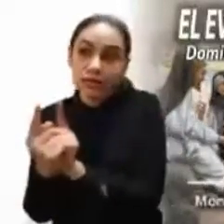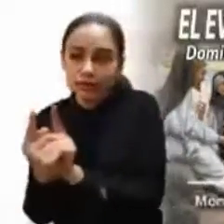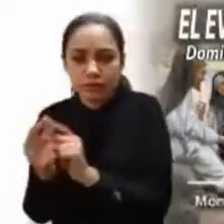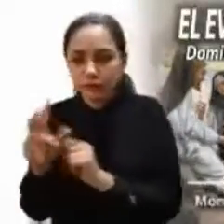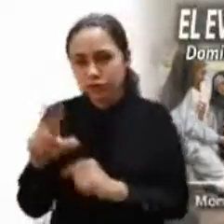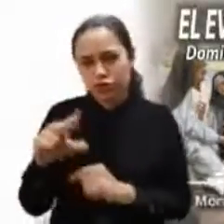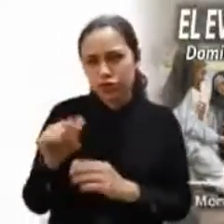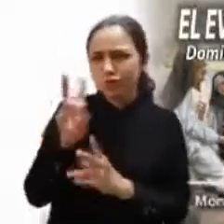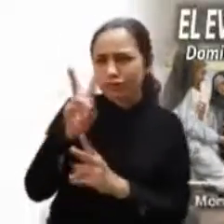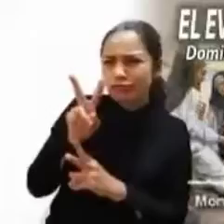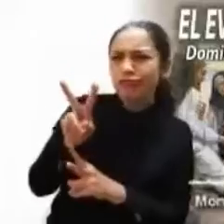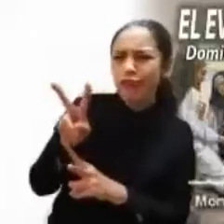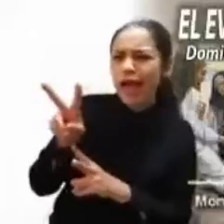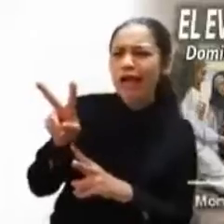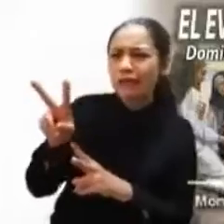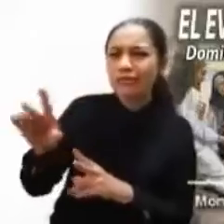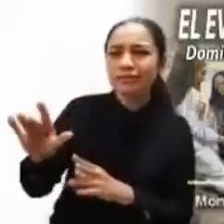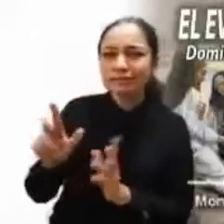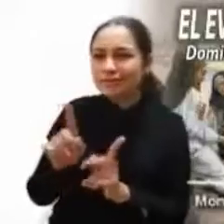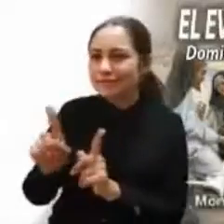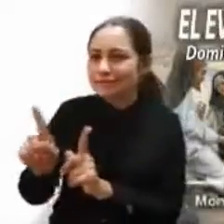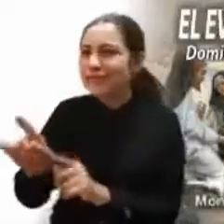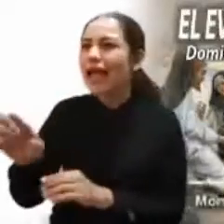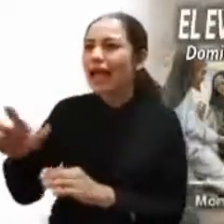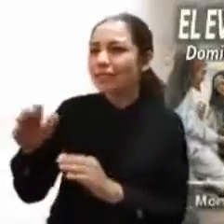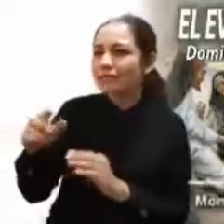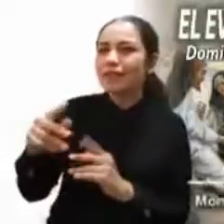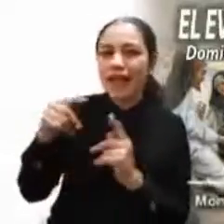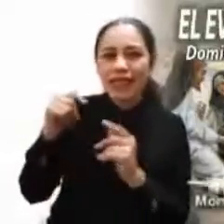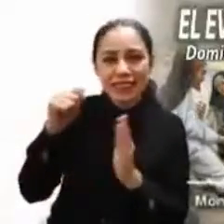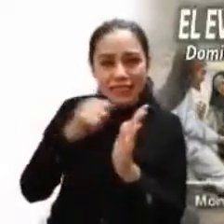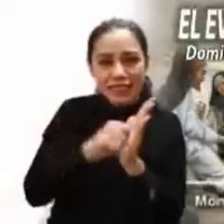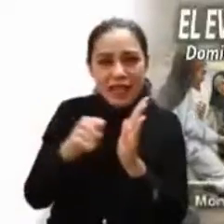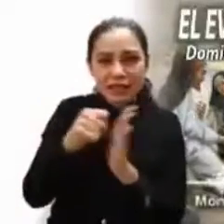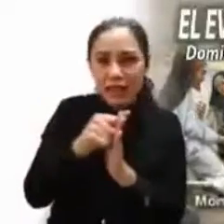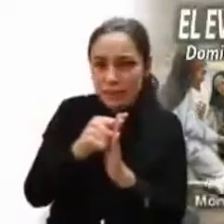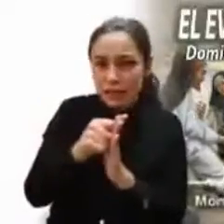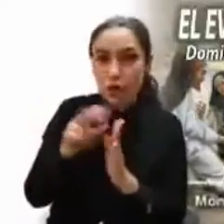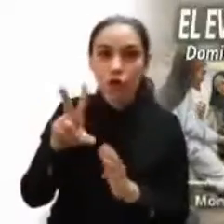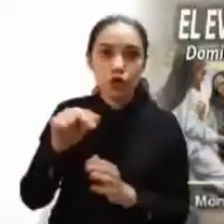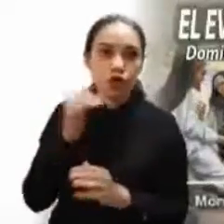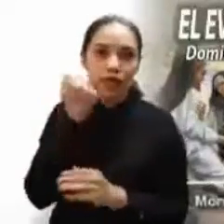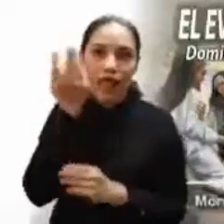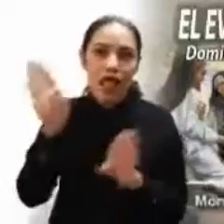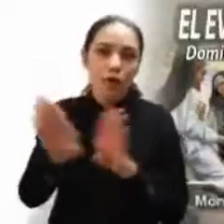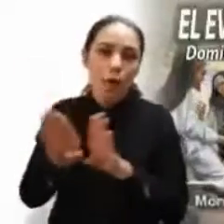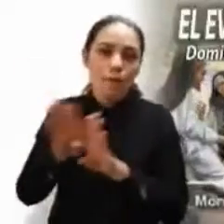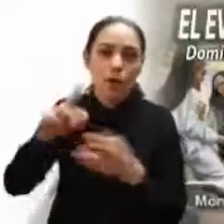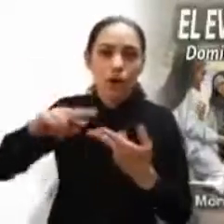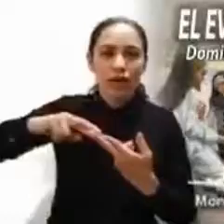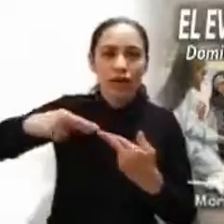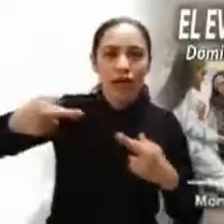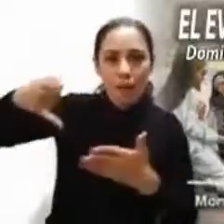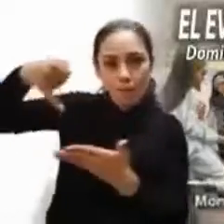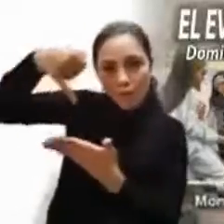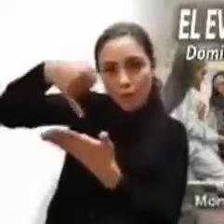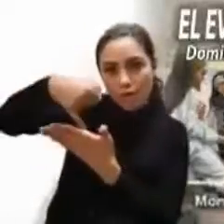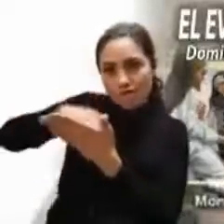Antiguo Testamento y no se atreven a establecer una relación cercana y personal con